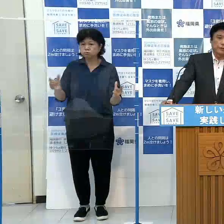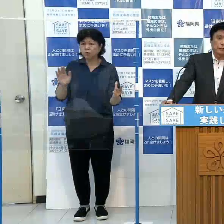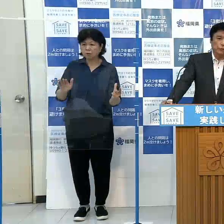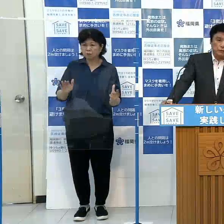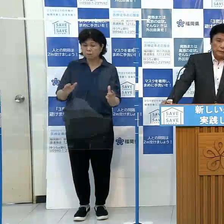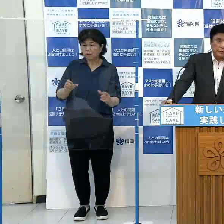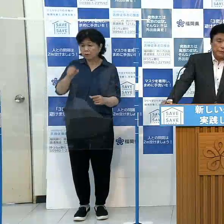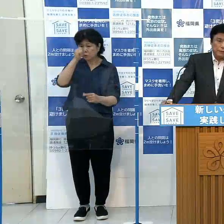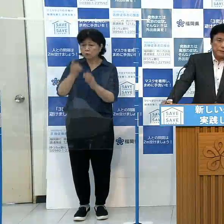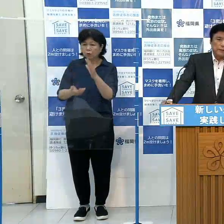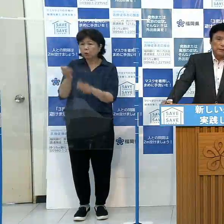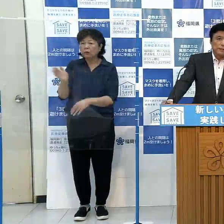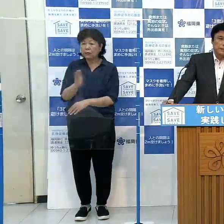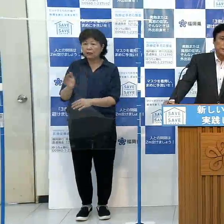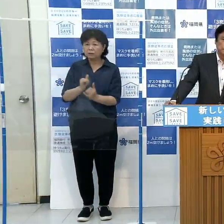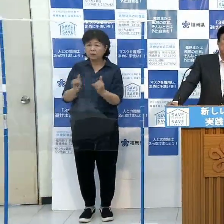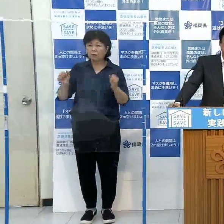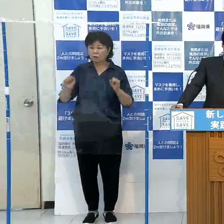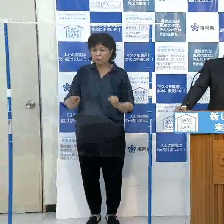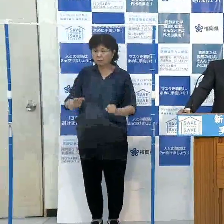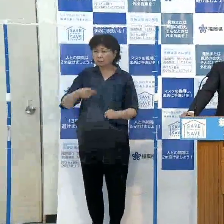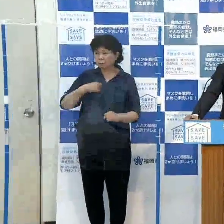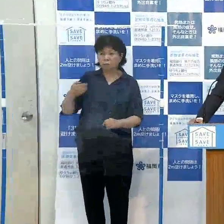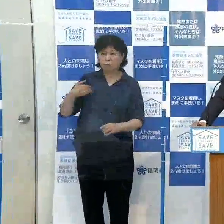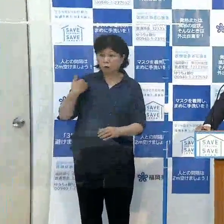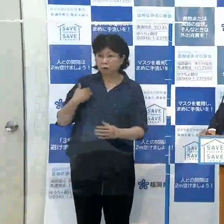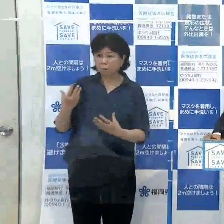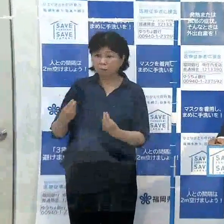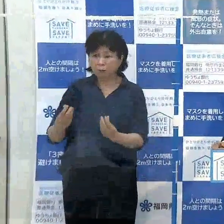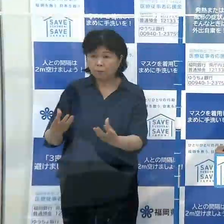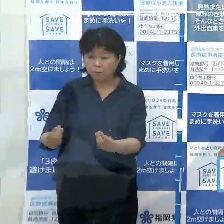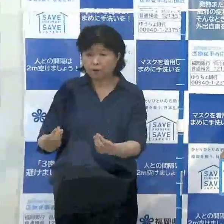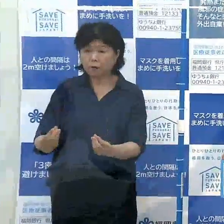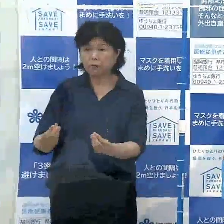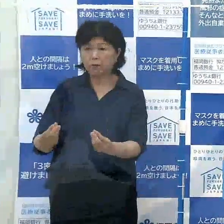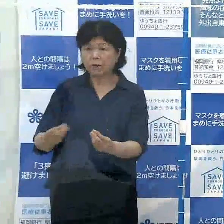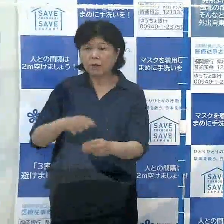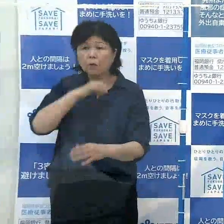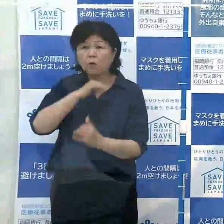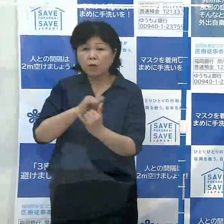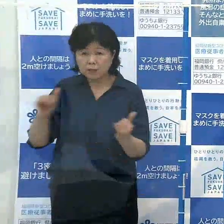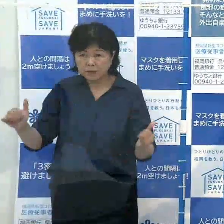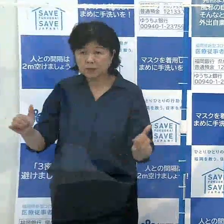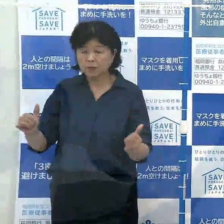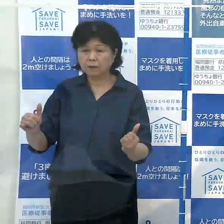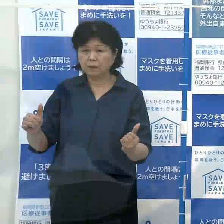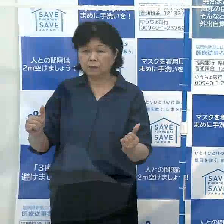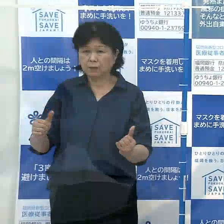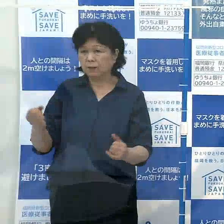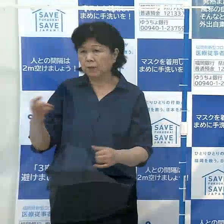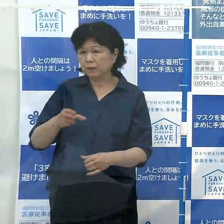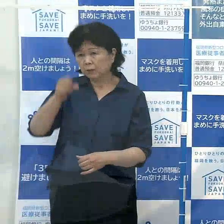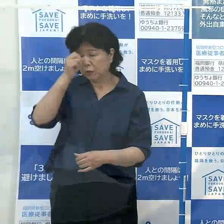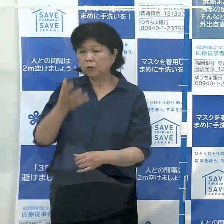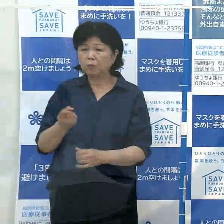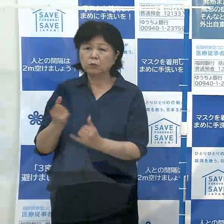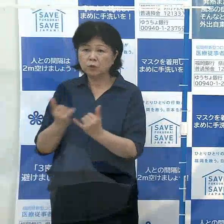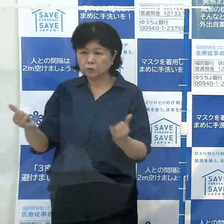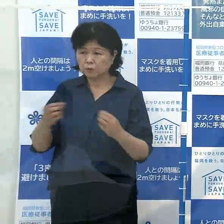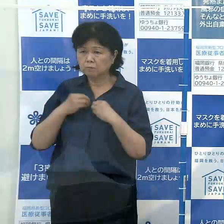症状の方が多いわけであります。知らずのうちに先ほど申し上げました高齢者や基礎疾患重症化しやすい